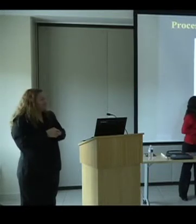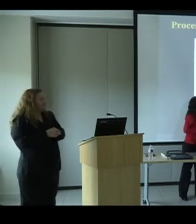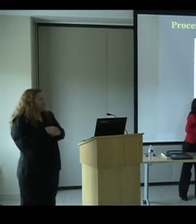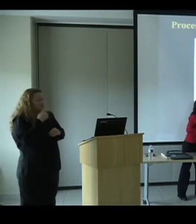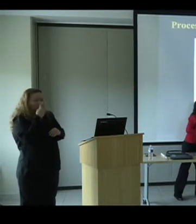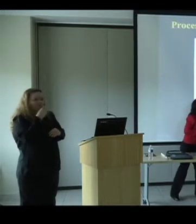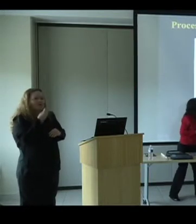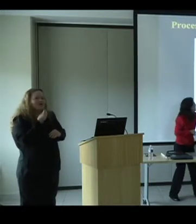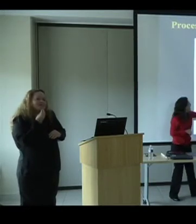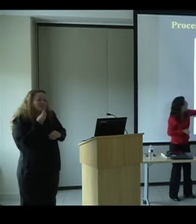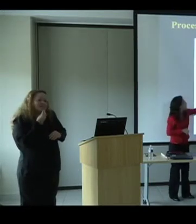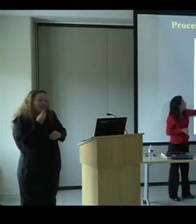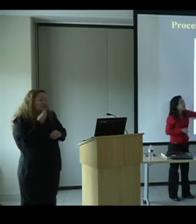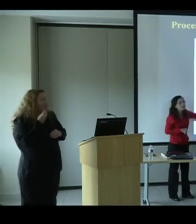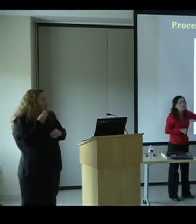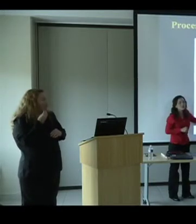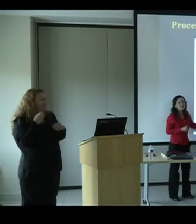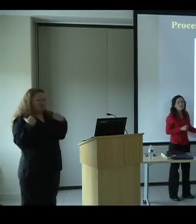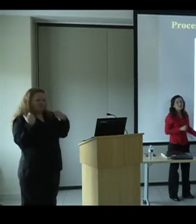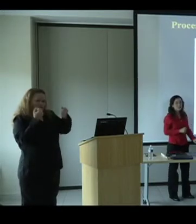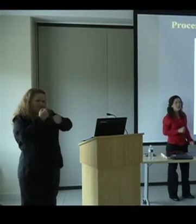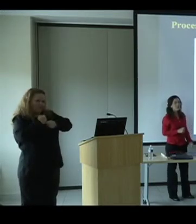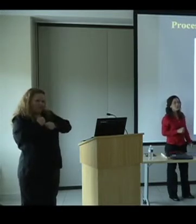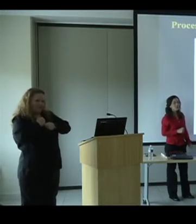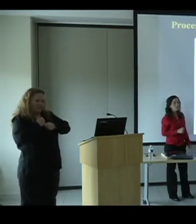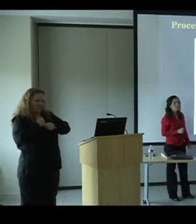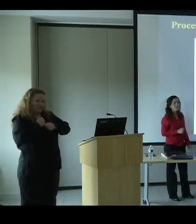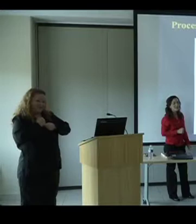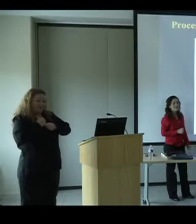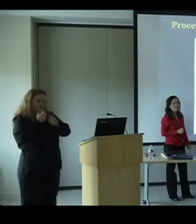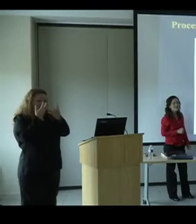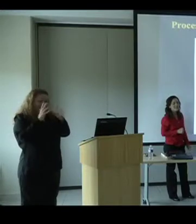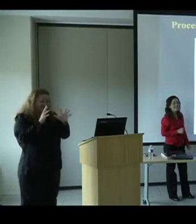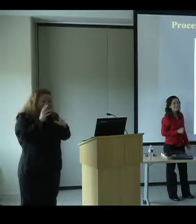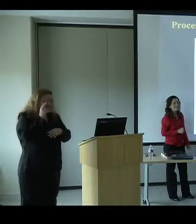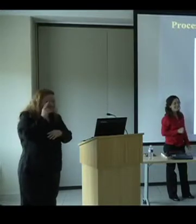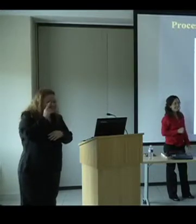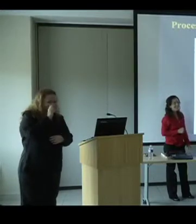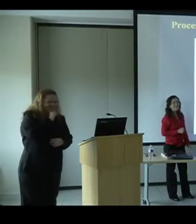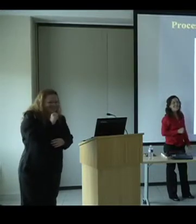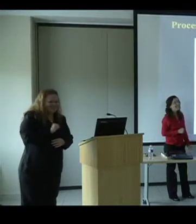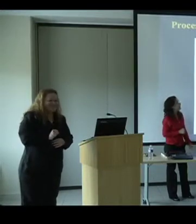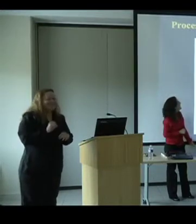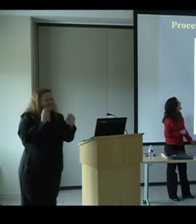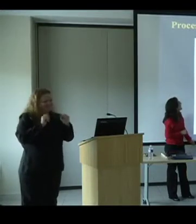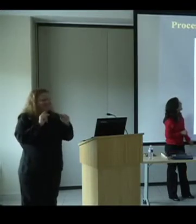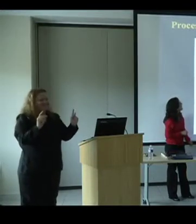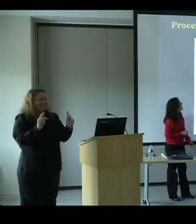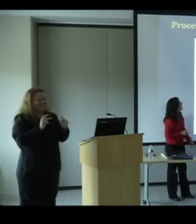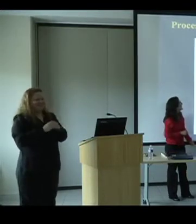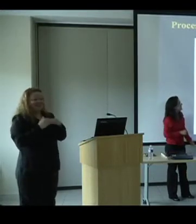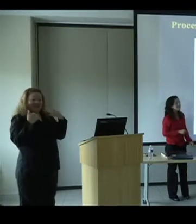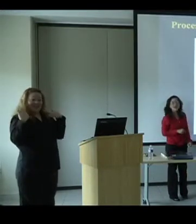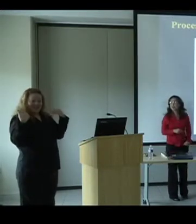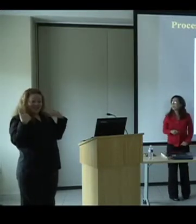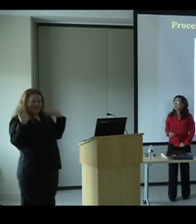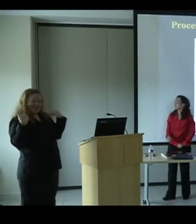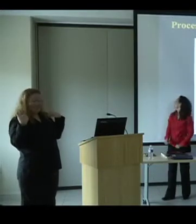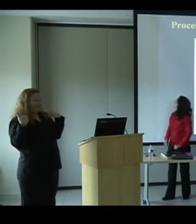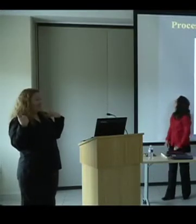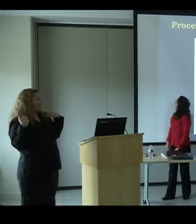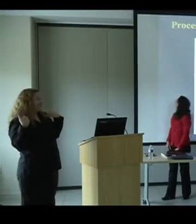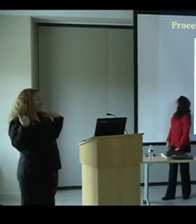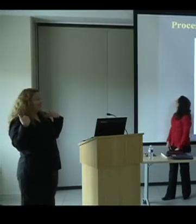es su boca y su mentón y esto es como si tuviera un abrigo ya todo mundo vio a la vieja okay la joven está